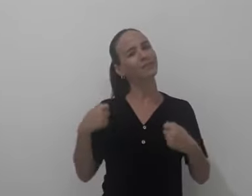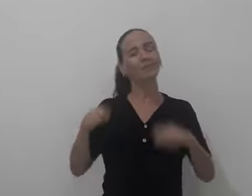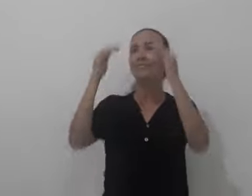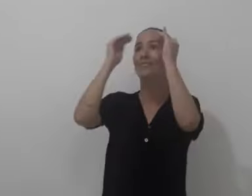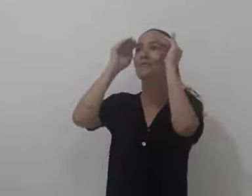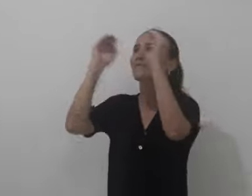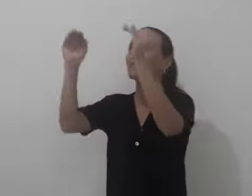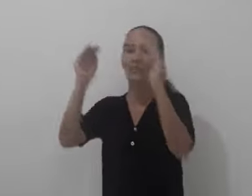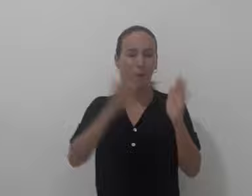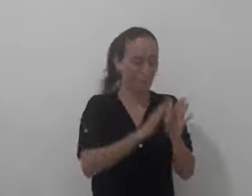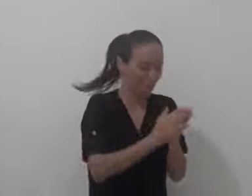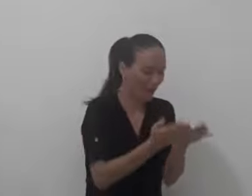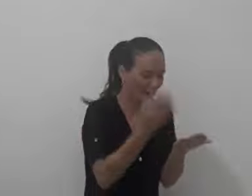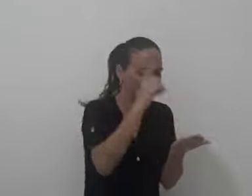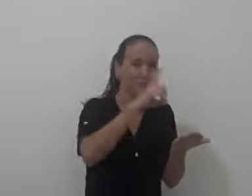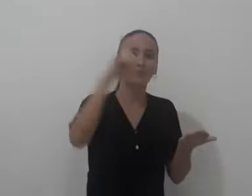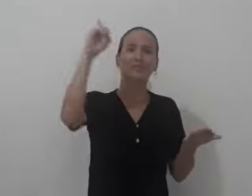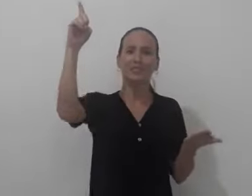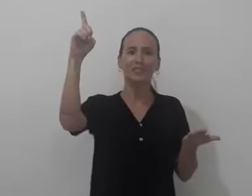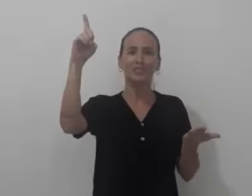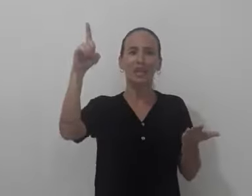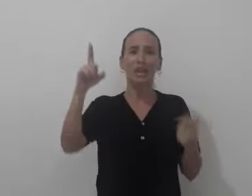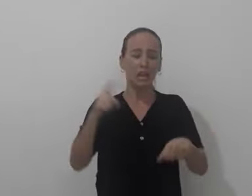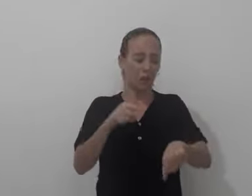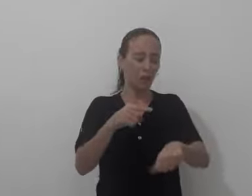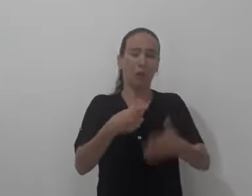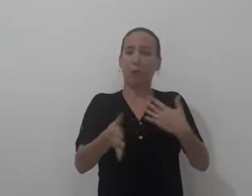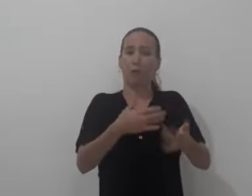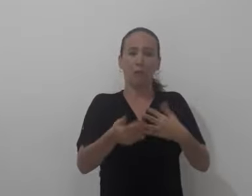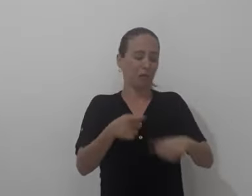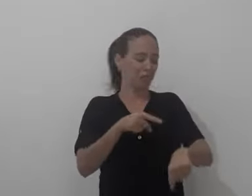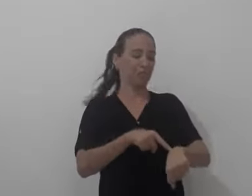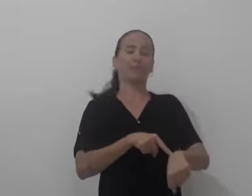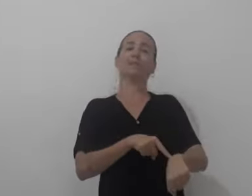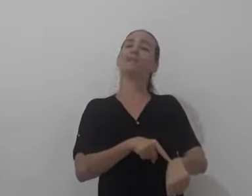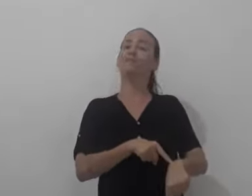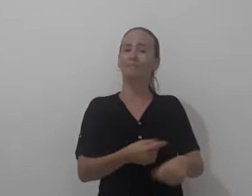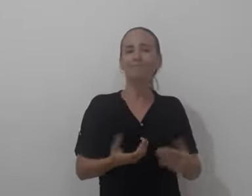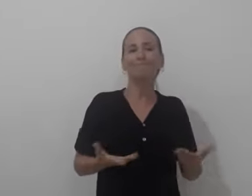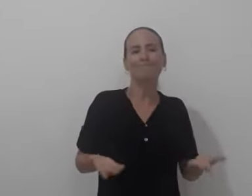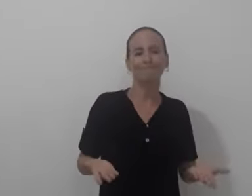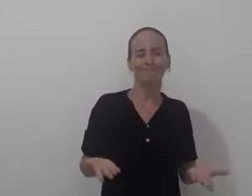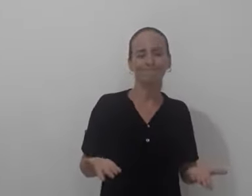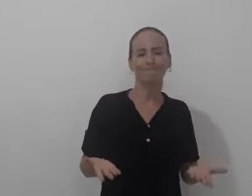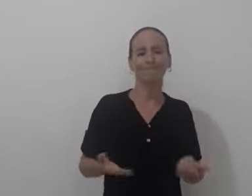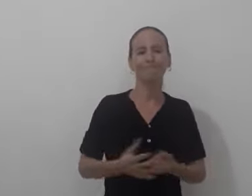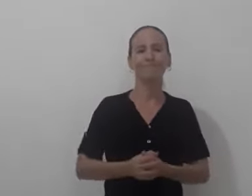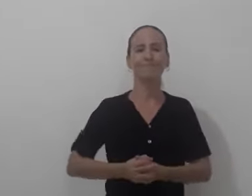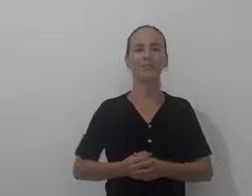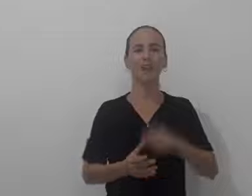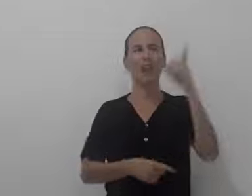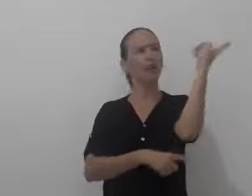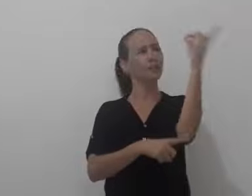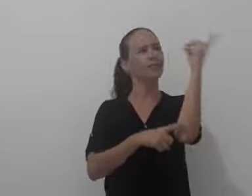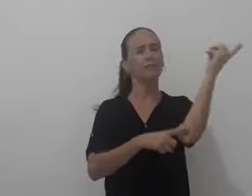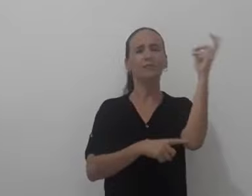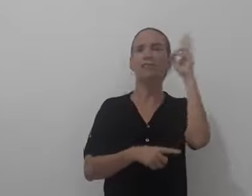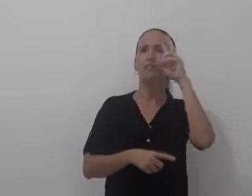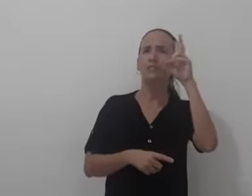palavra do Senhor em qualquer circunstância, em qualquer momento. Davi se lembra da graça de Deus.